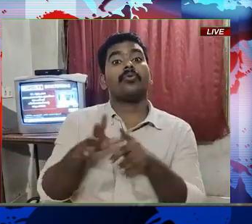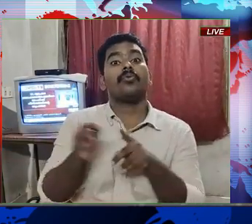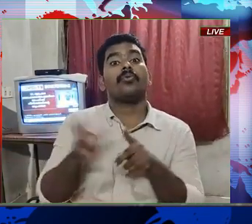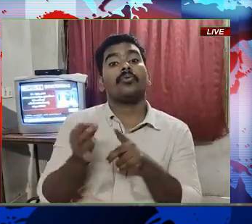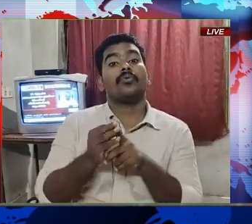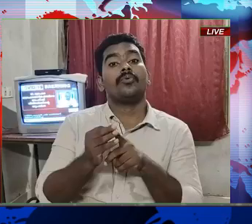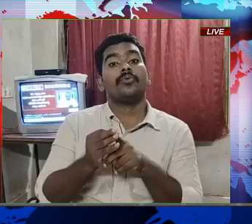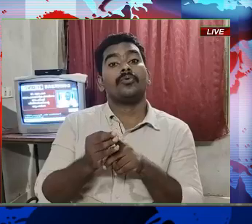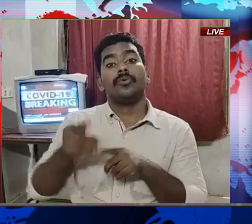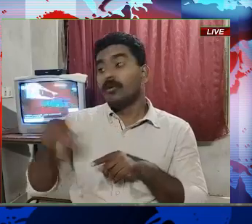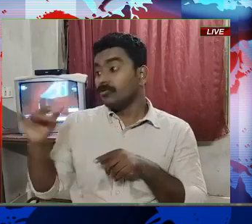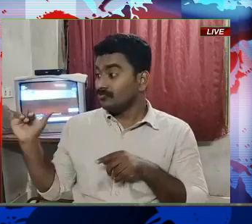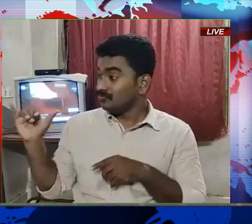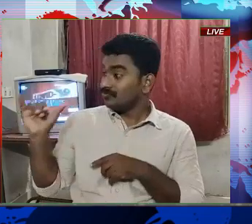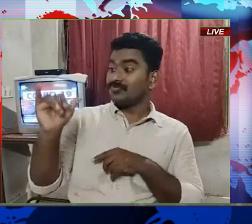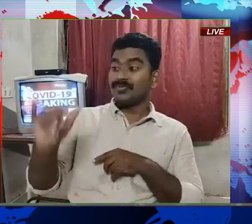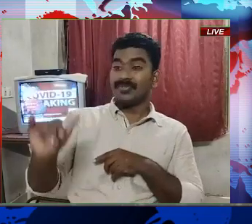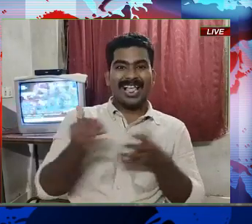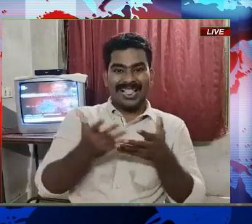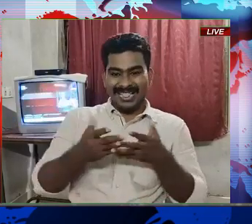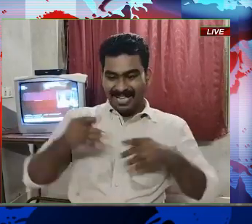ഔദ്യോഗിക നിർദ്ദേശങ്ങൾ മാത്രമാണ്